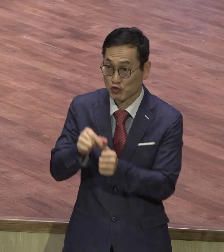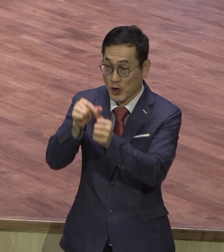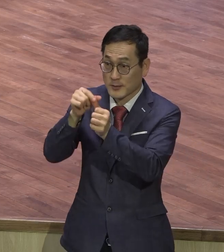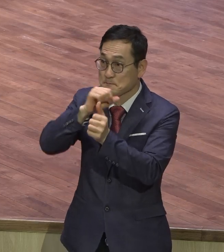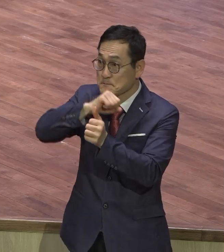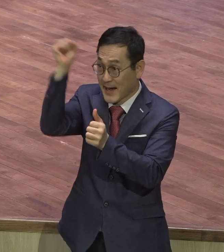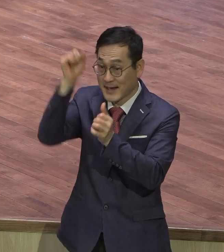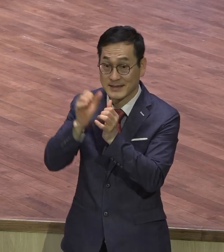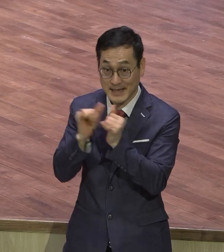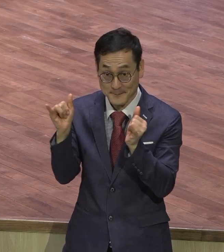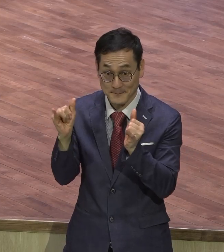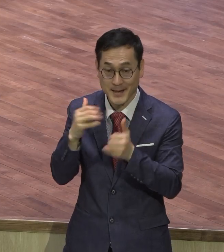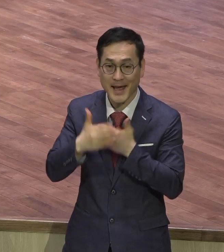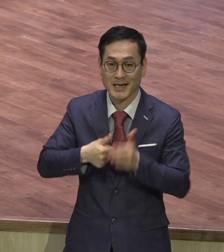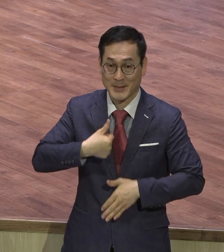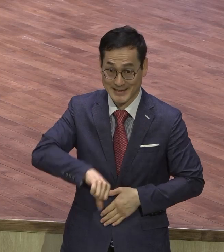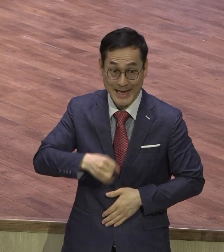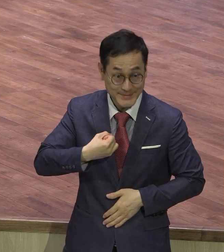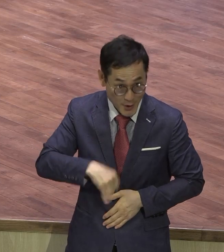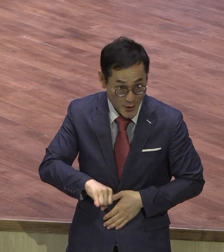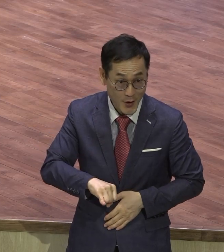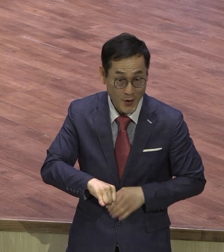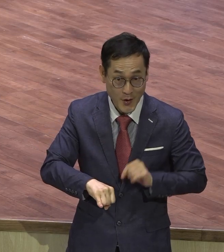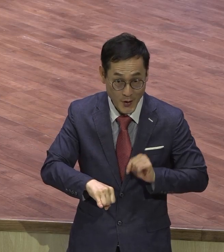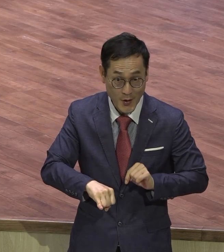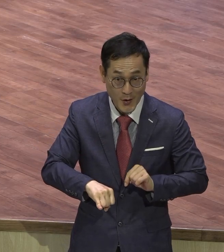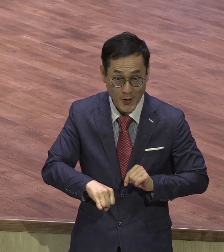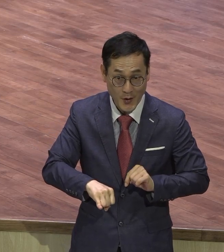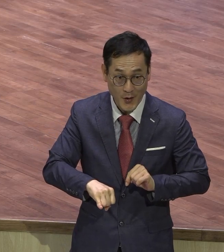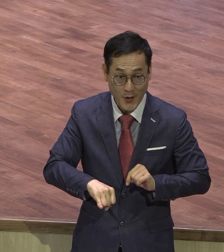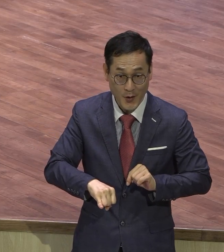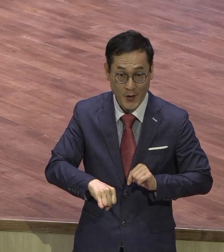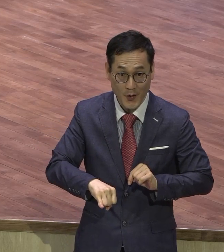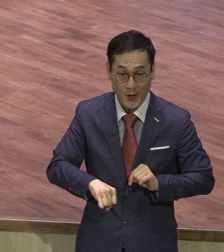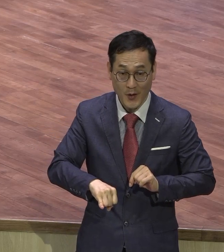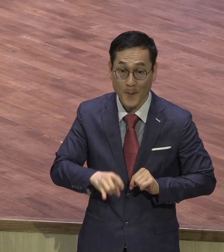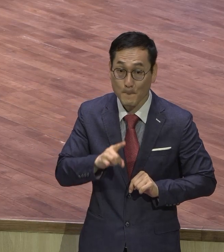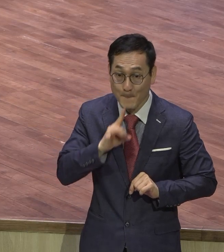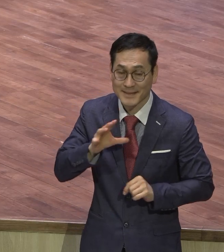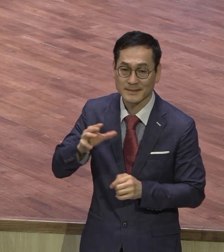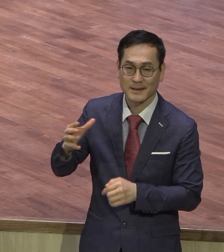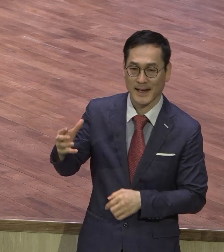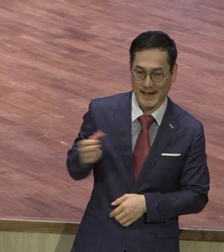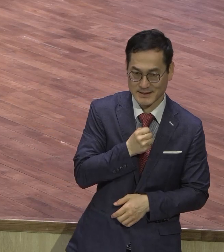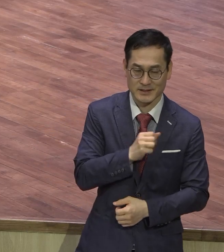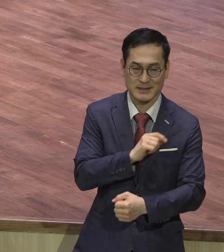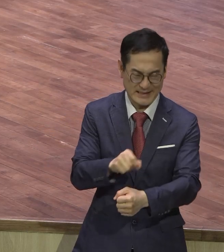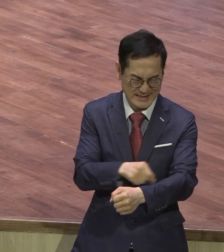구원받은 하나님의 자녀, 하나님의 자녀에게만 주어진 특권이에요.